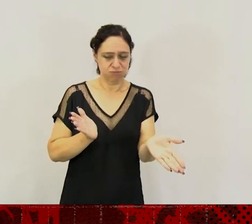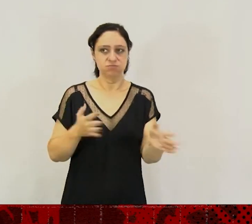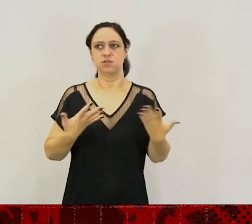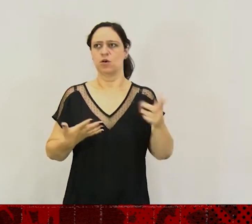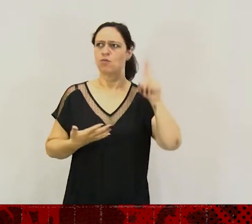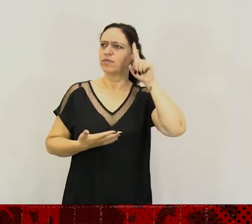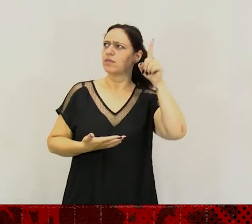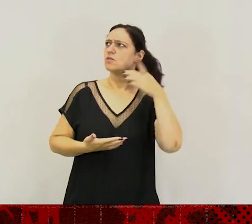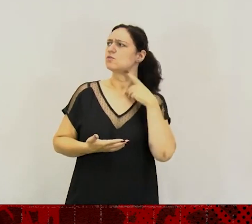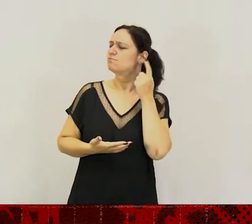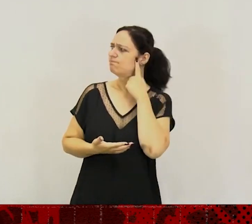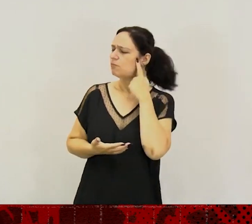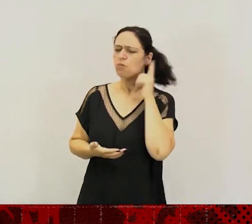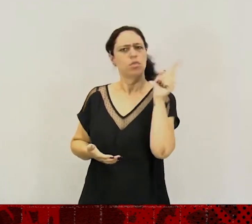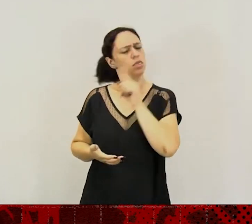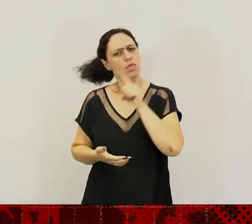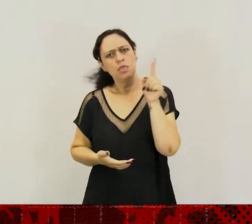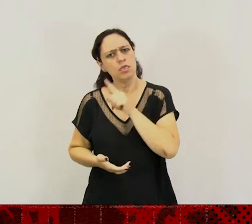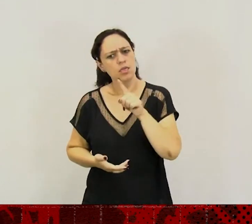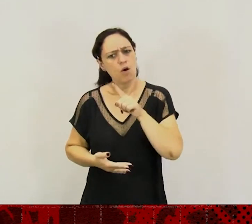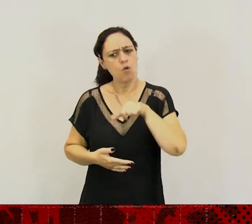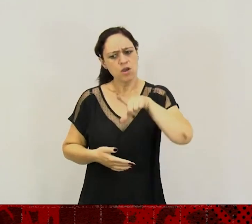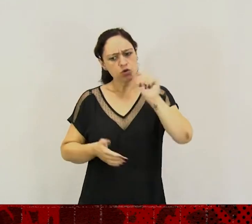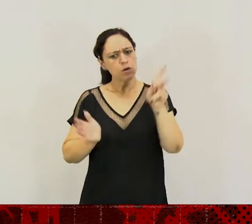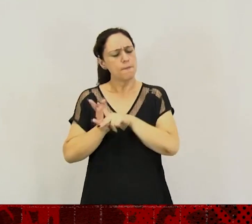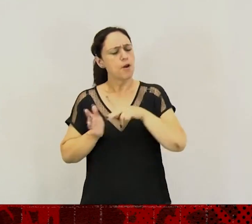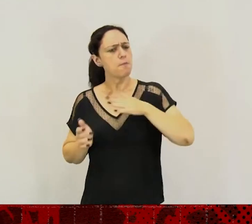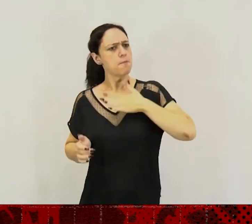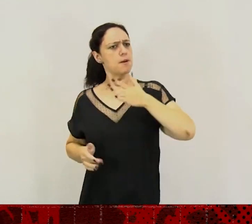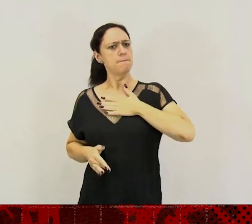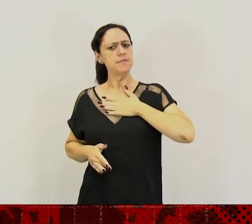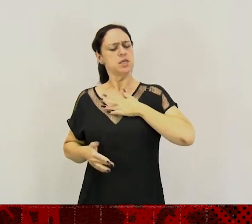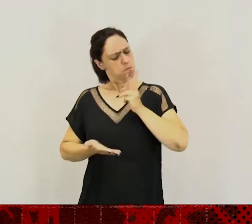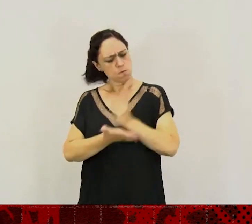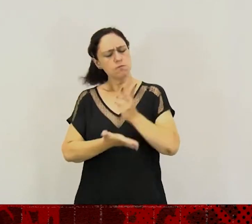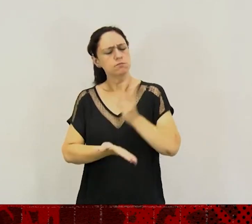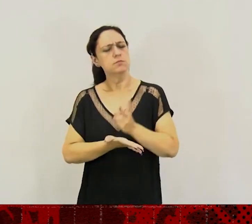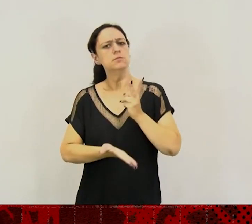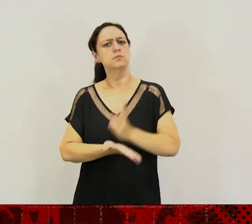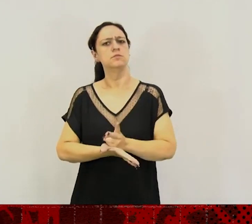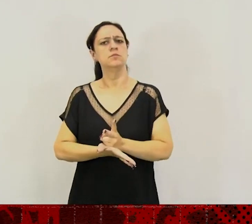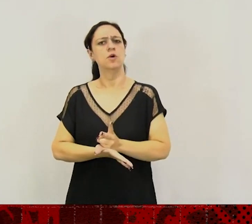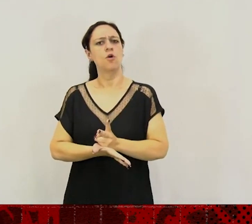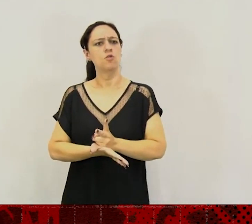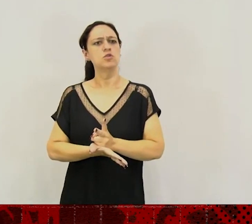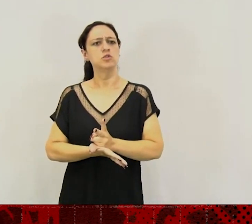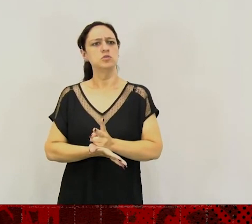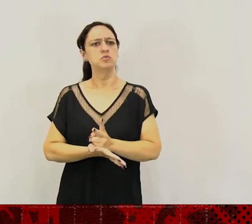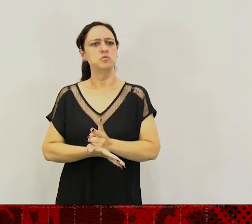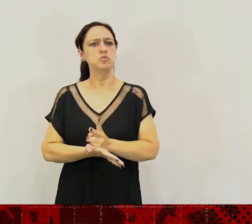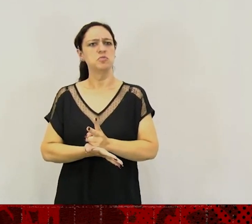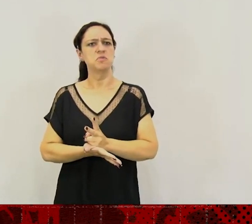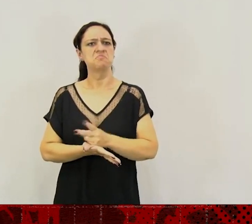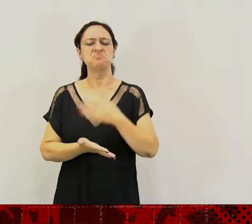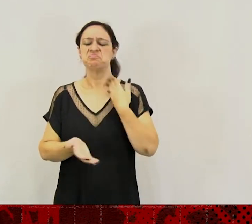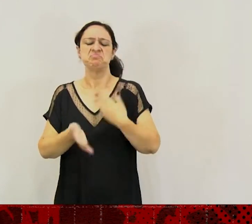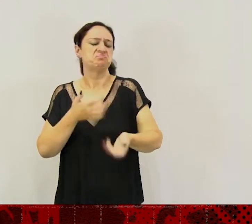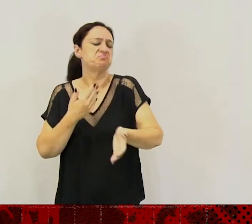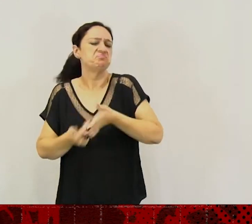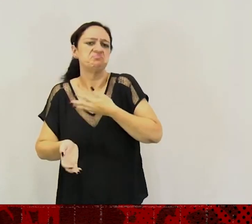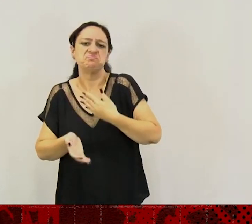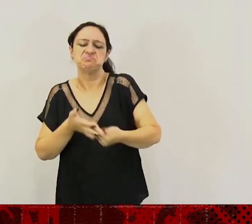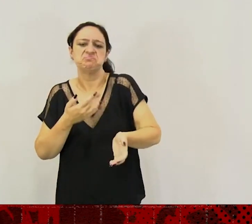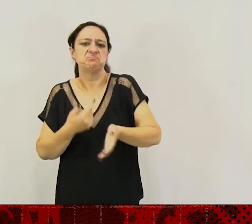assim: não, a minha escolha não muda. Não importa o que aconteceu,